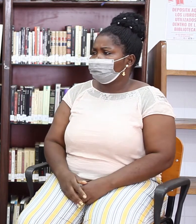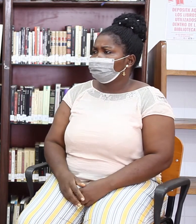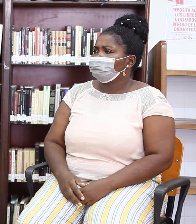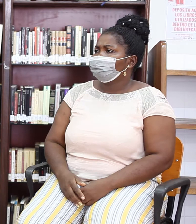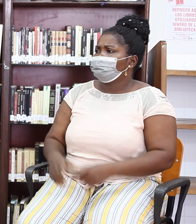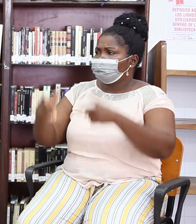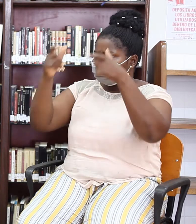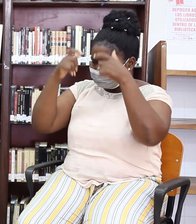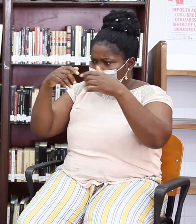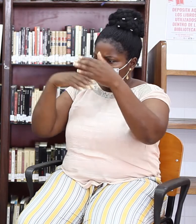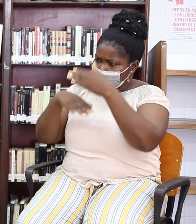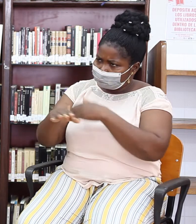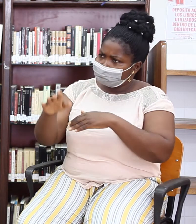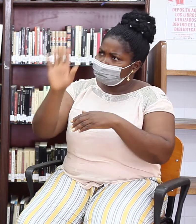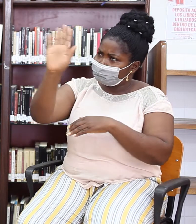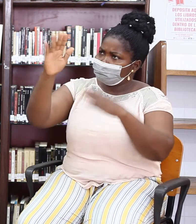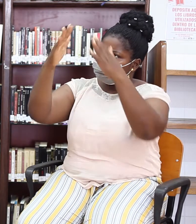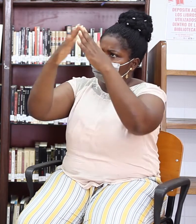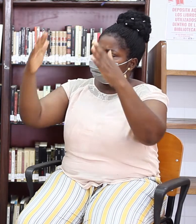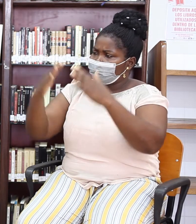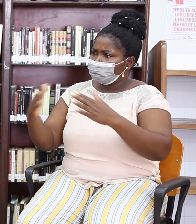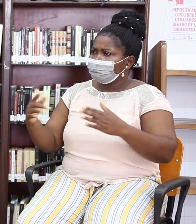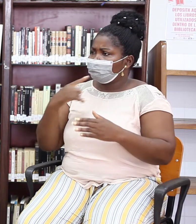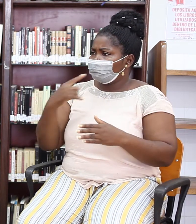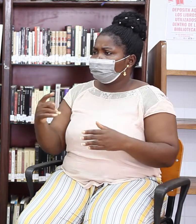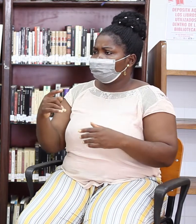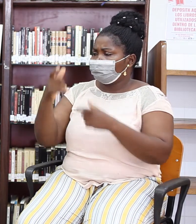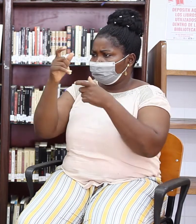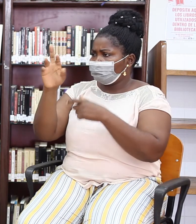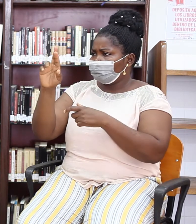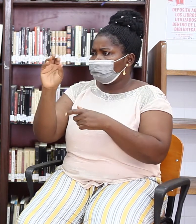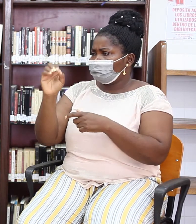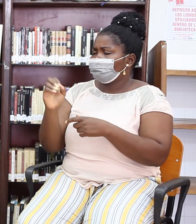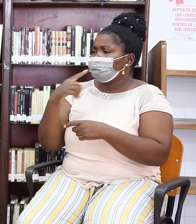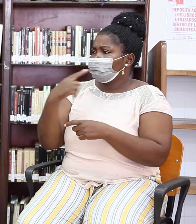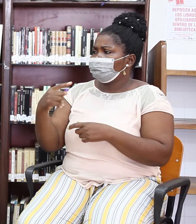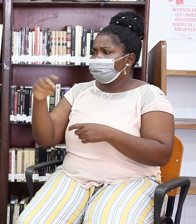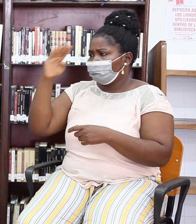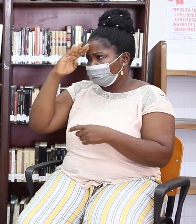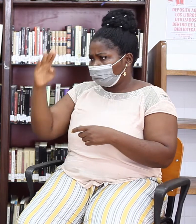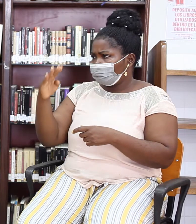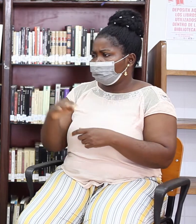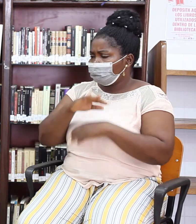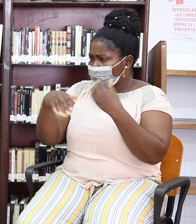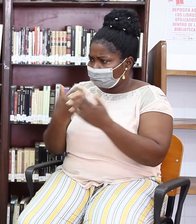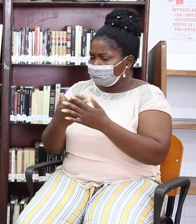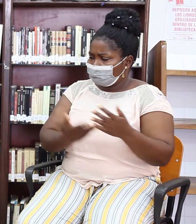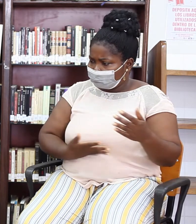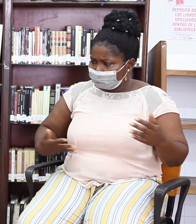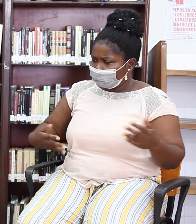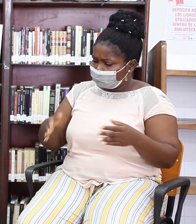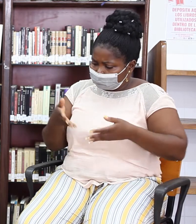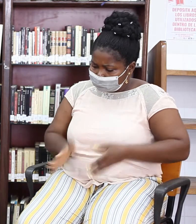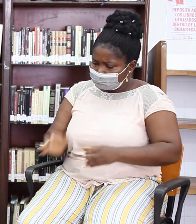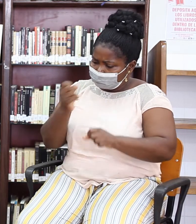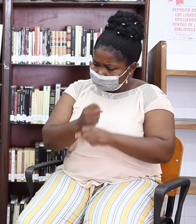Mientras el rey entraba en su palacio por el ornamento pórtico, todas las esposas, niños